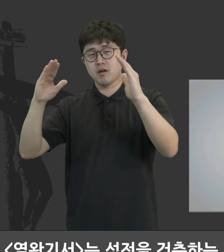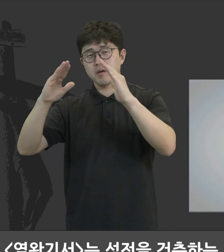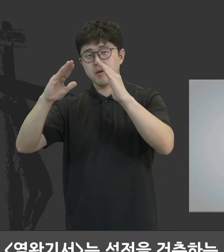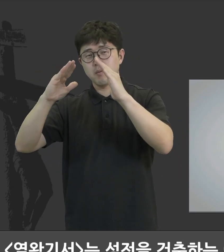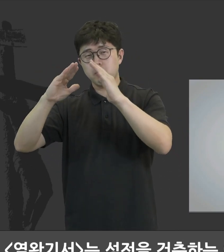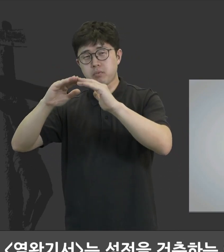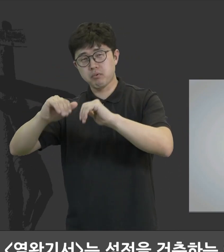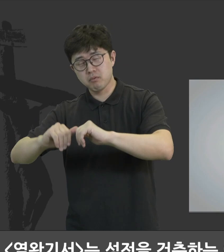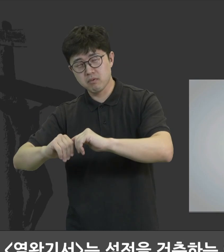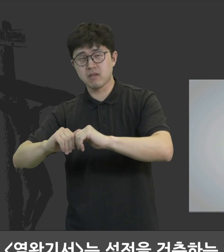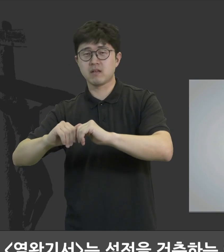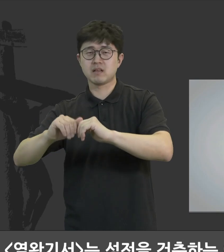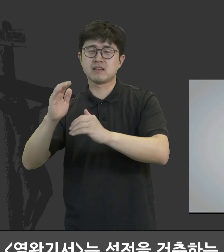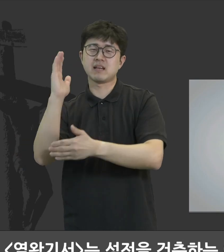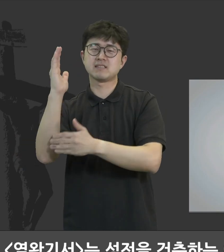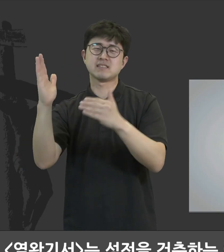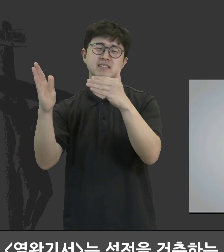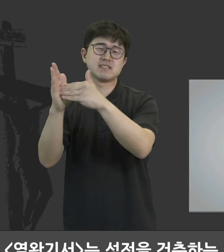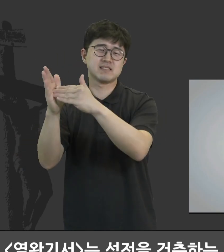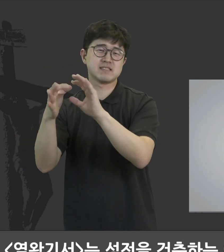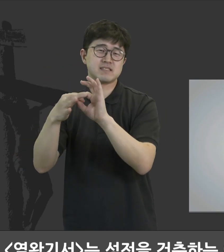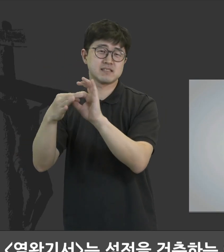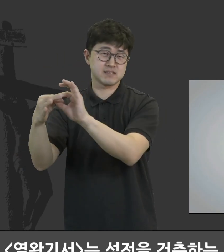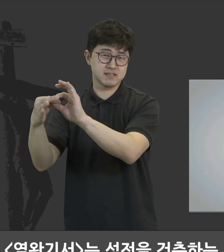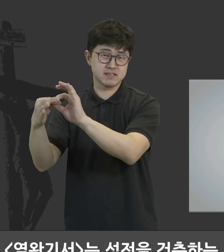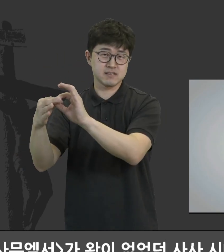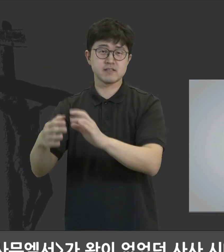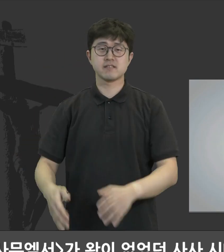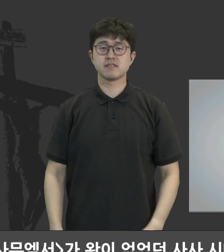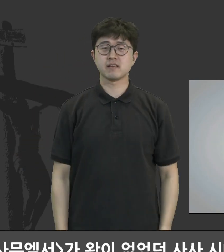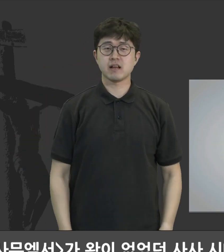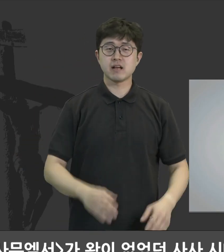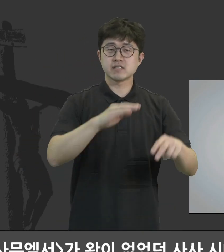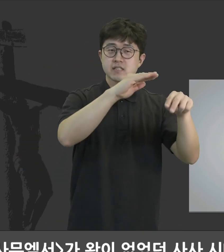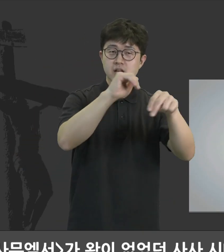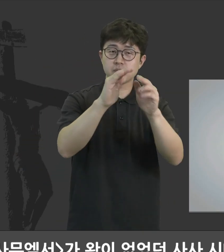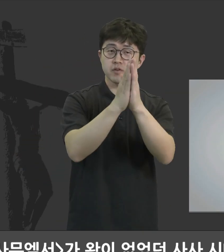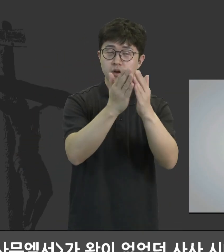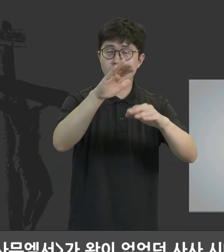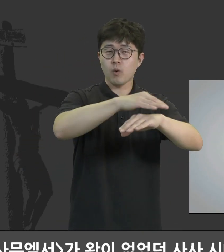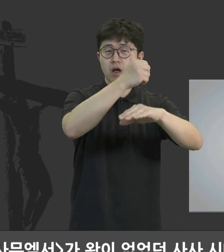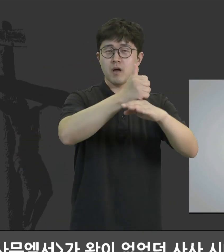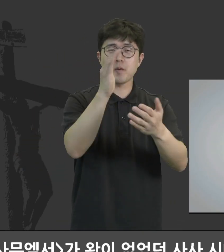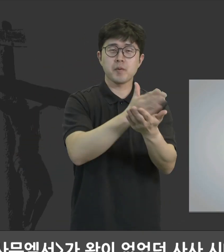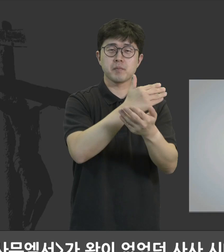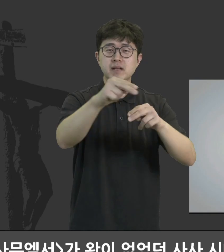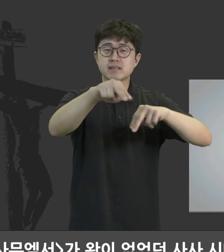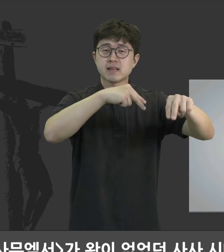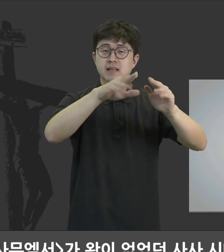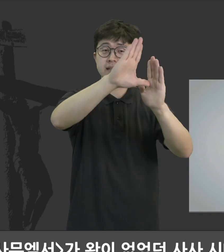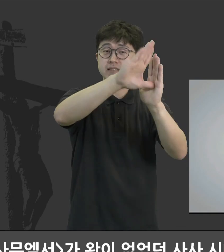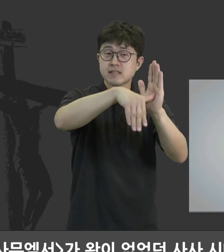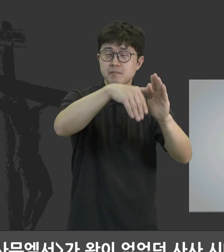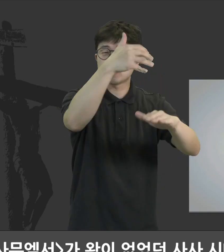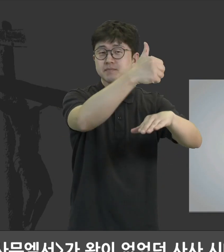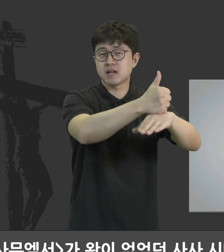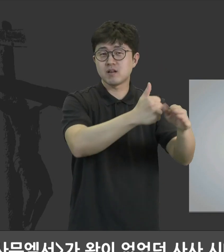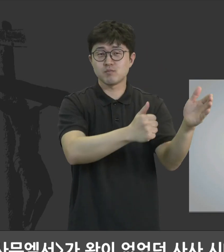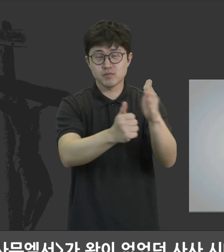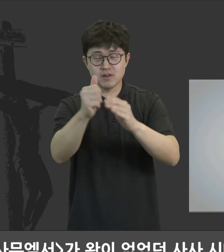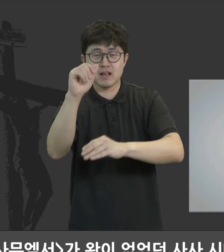성전이 쇠퇴하고 붕괴하는 이야기로 끝납니다. 사무엘서가 왕이 없었던 사사시대 말기에서